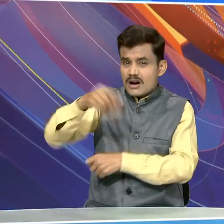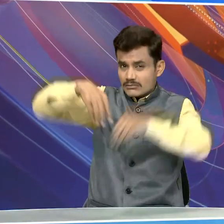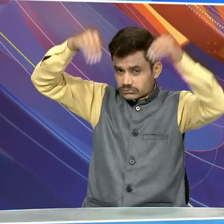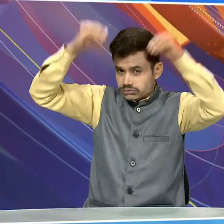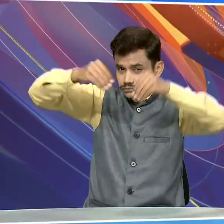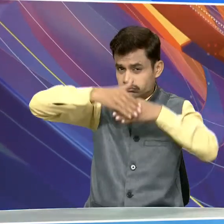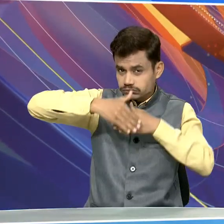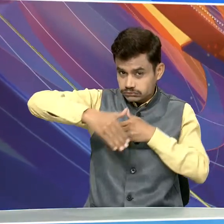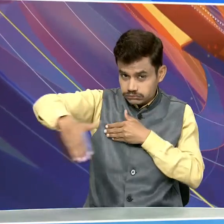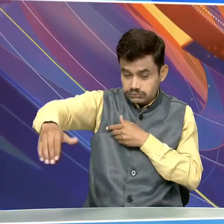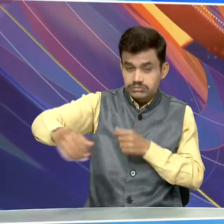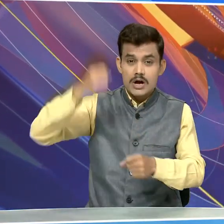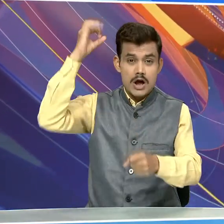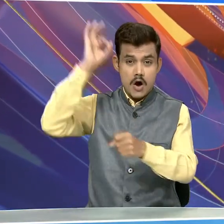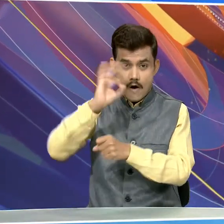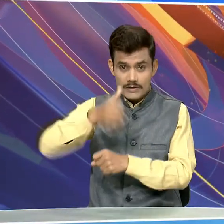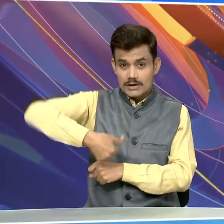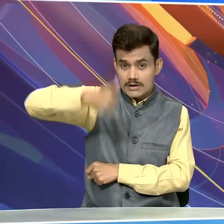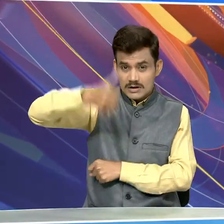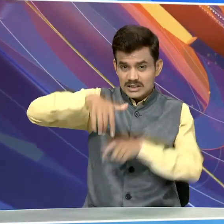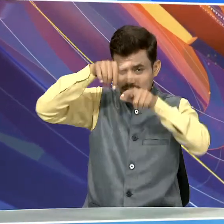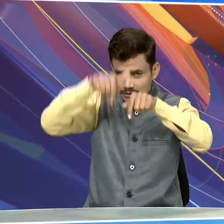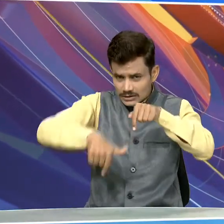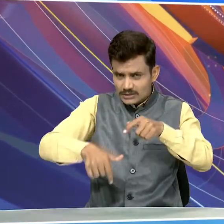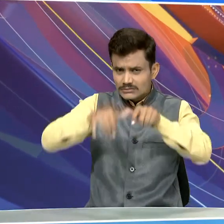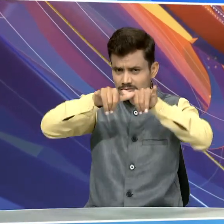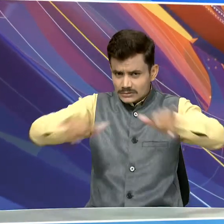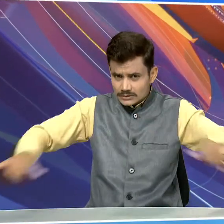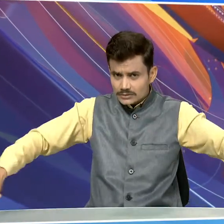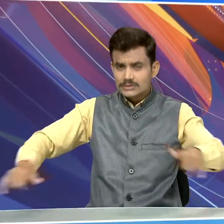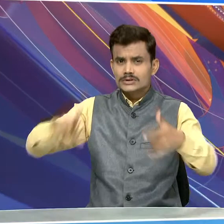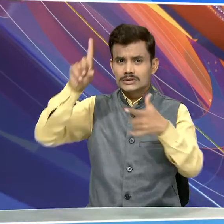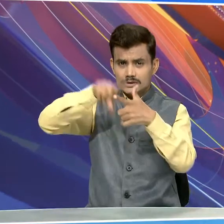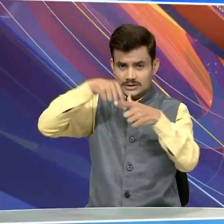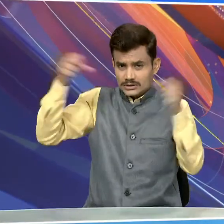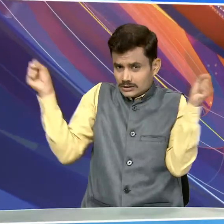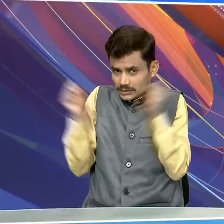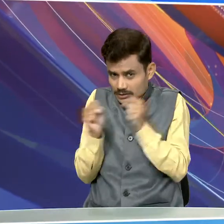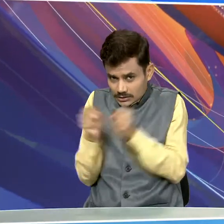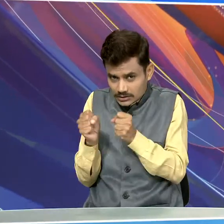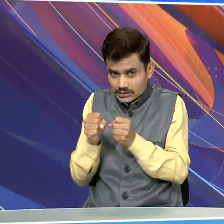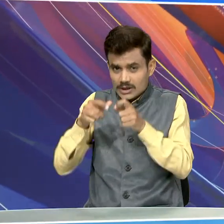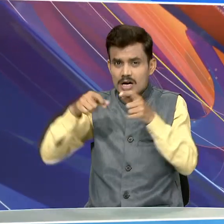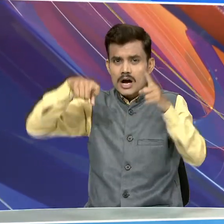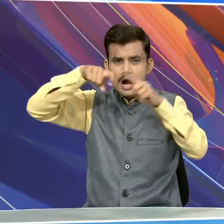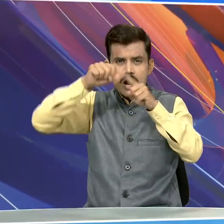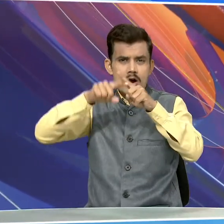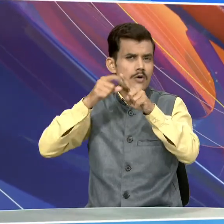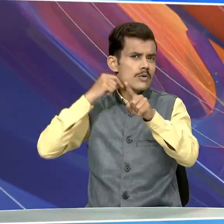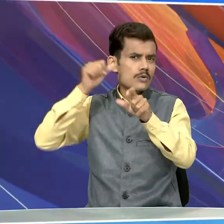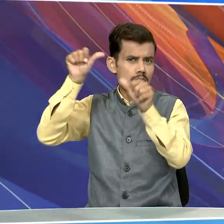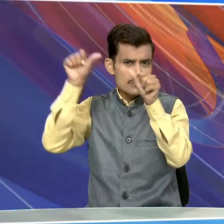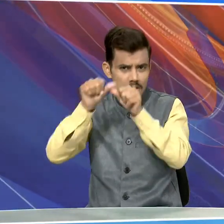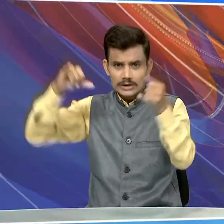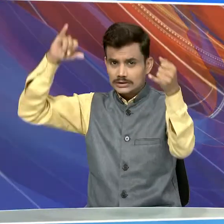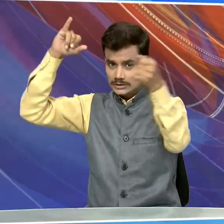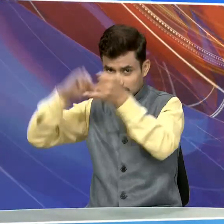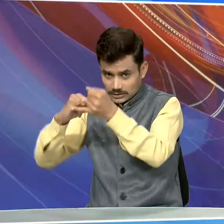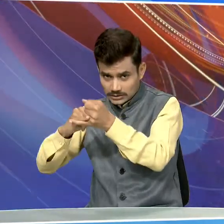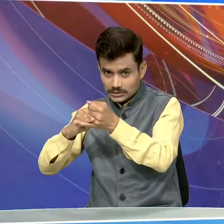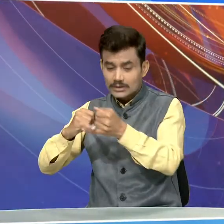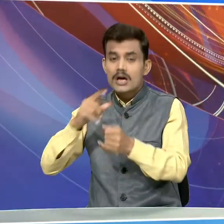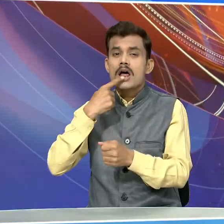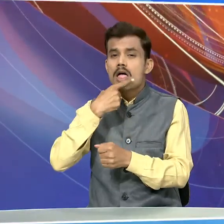के बीच प्रशासन ने निचले क्षेत्रों सहित जम्मू संभाग के कठुआ और सांबा जिलों के लिए